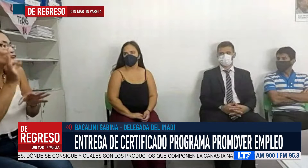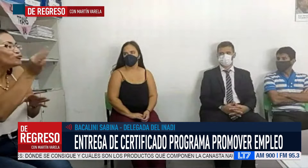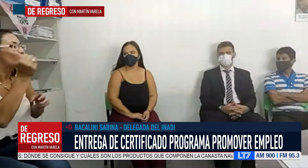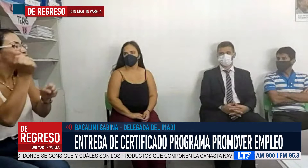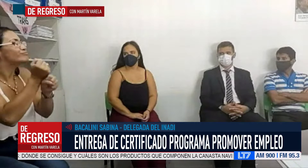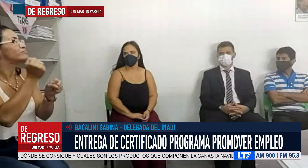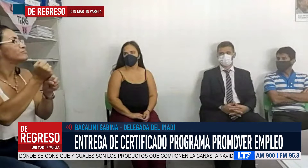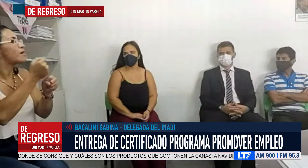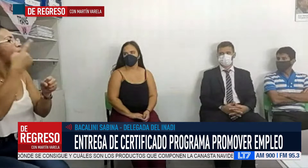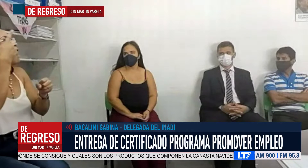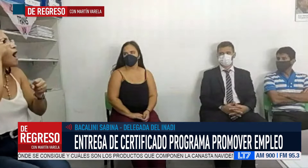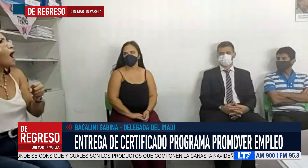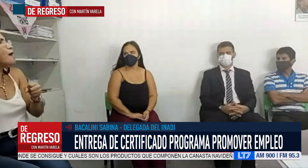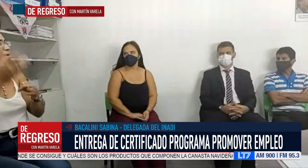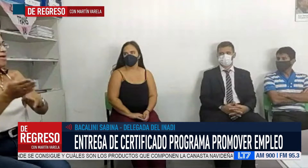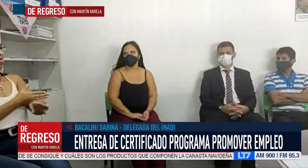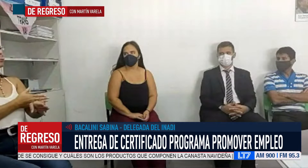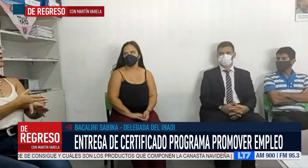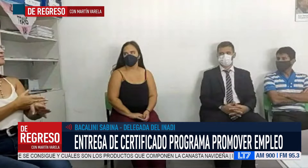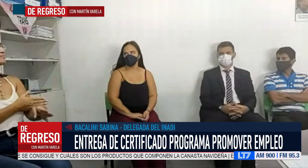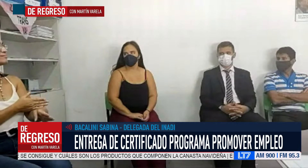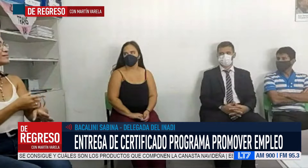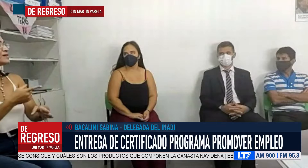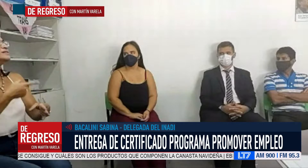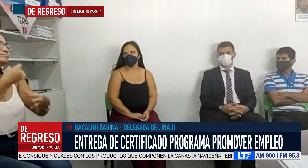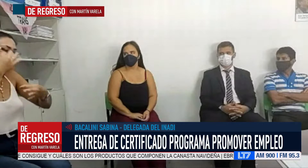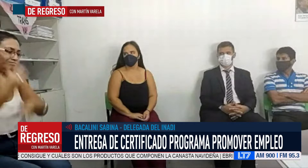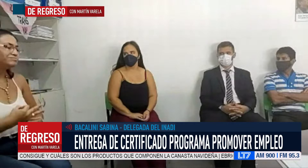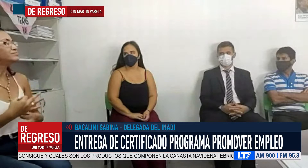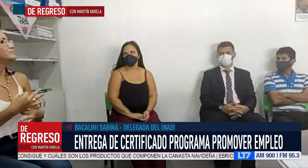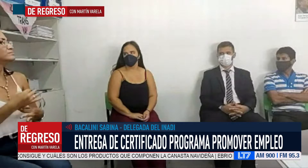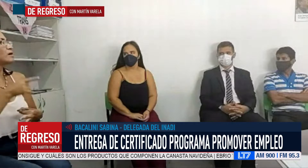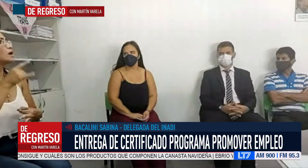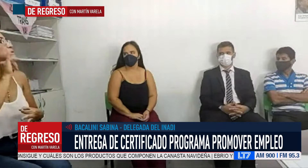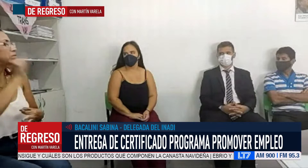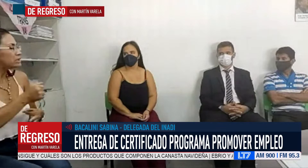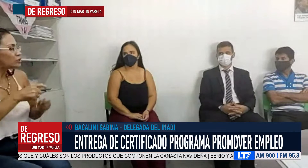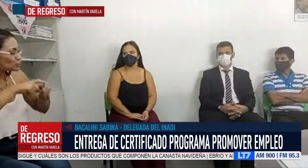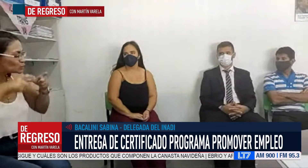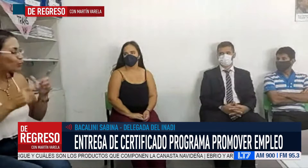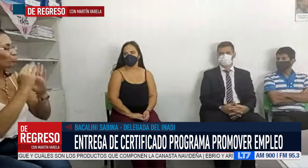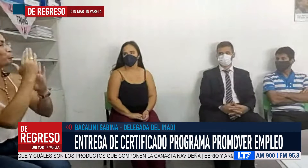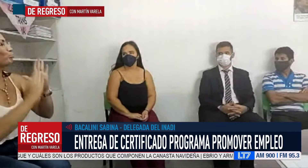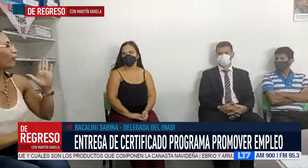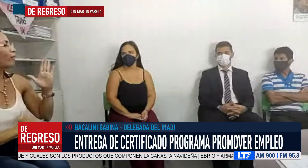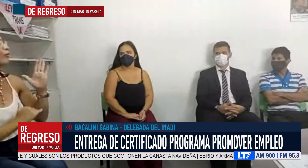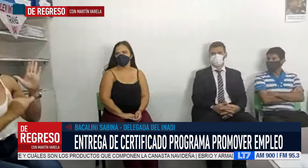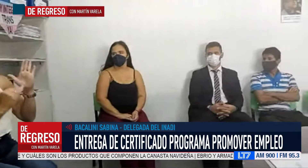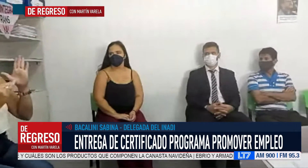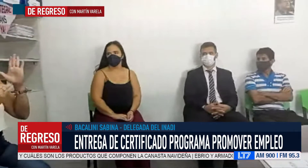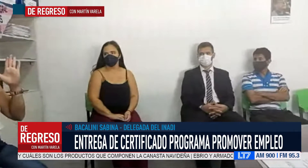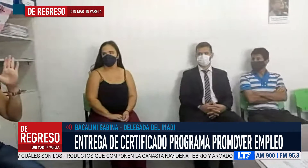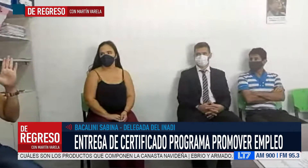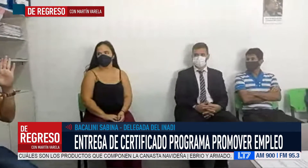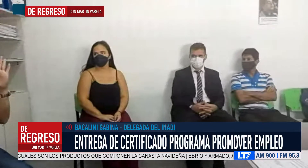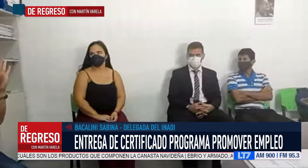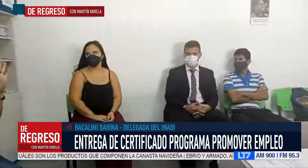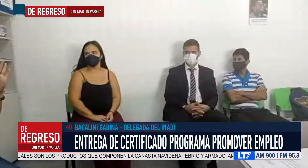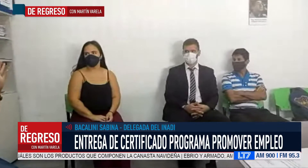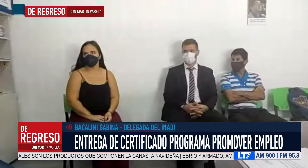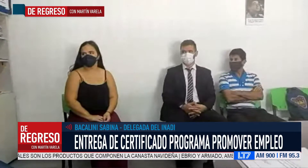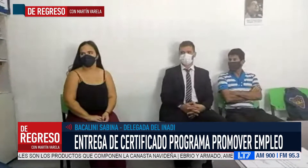ya concreto, seguro, en blanco, digamos, ¿no?,